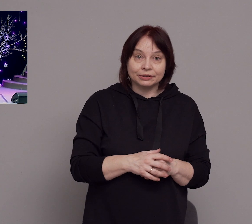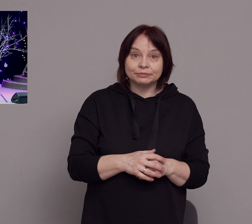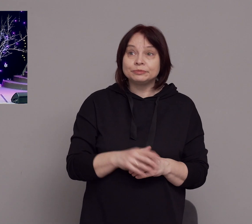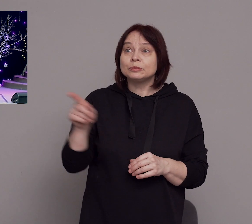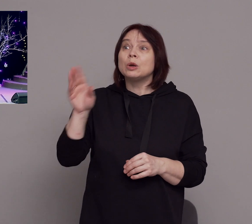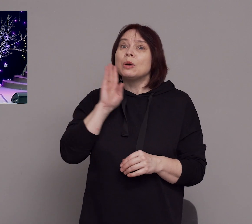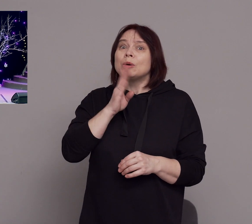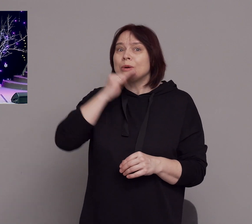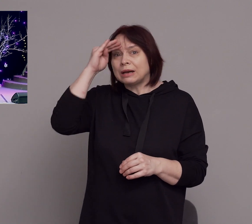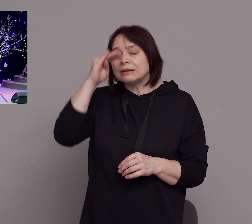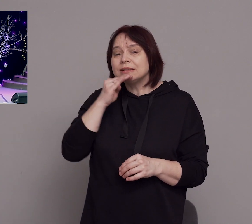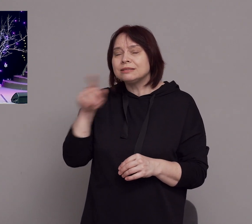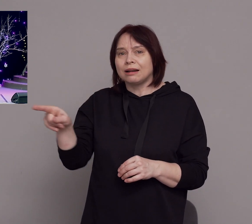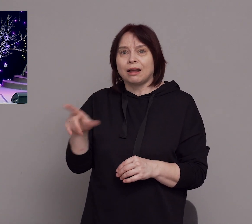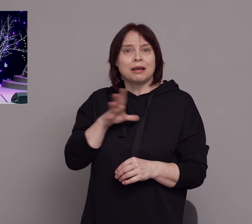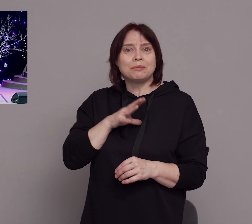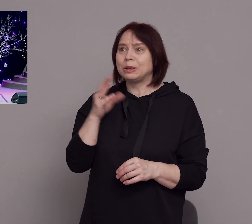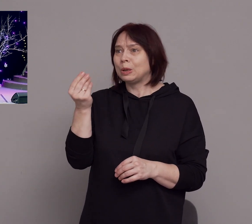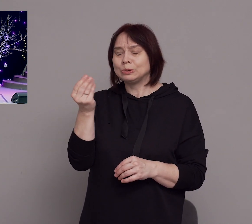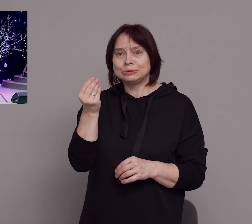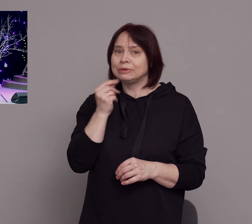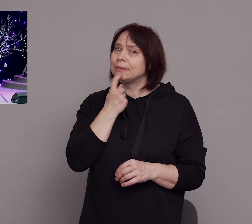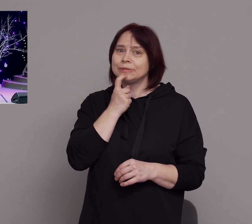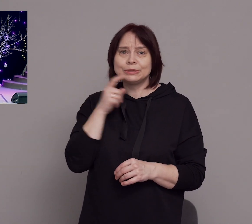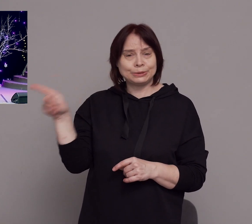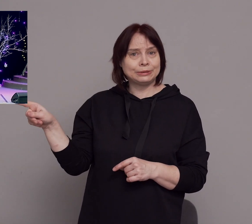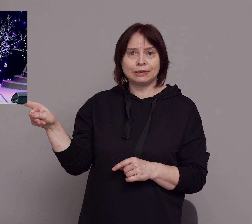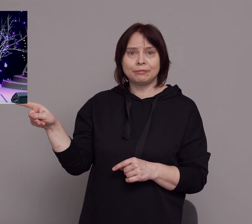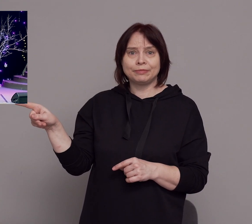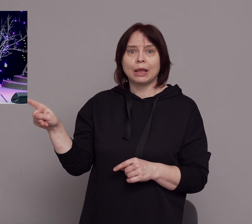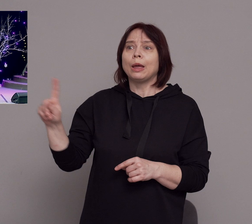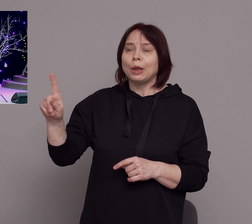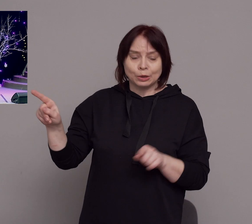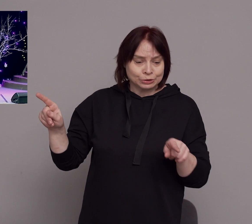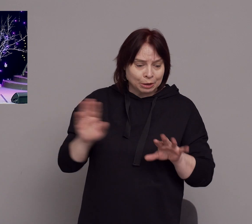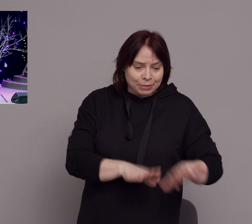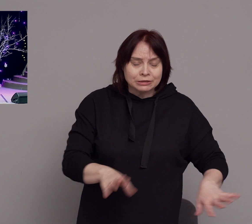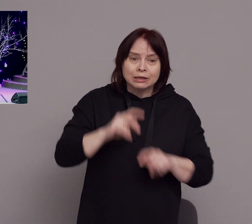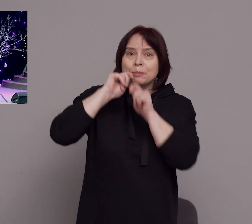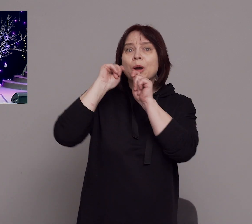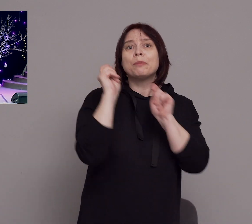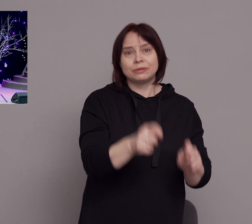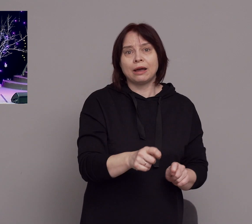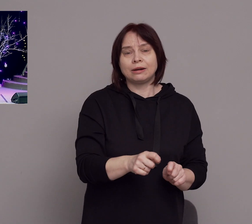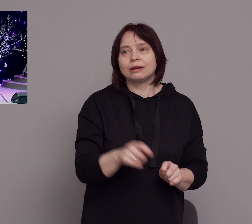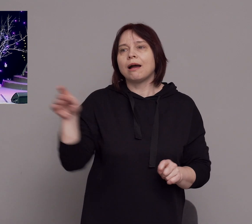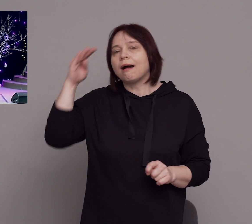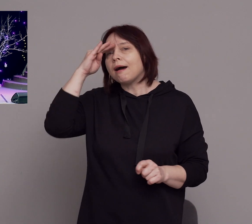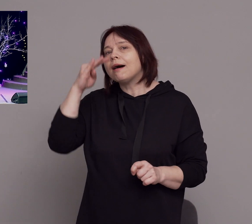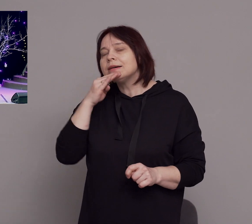у родителей на тот момент было финансово не самое лучшее положение, и что для того, чтобы сделать этот подарок, мой отец,